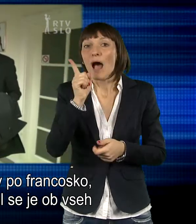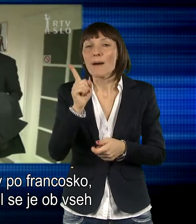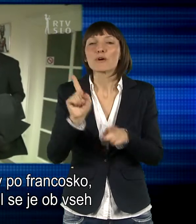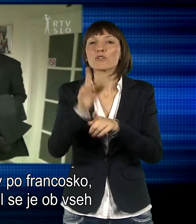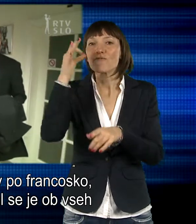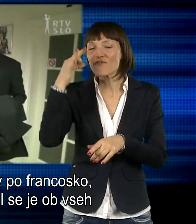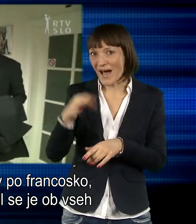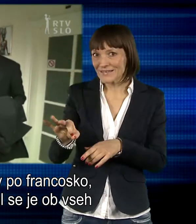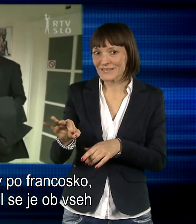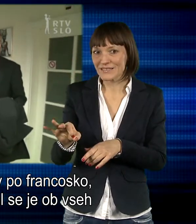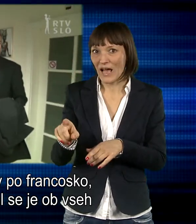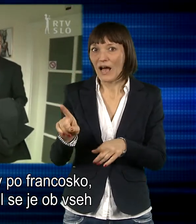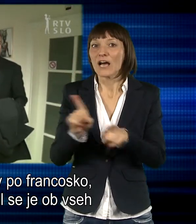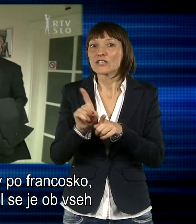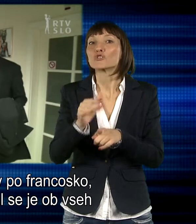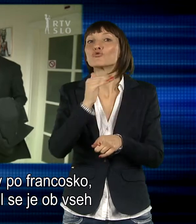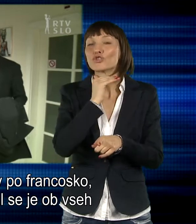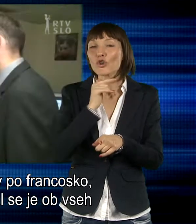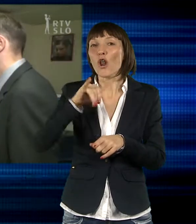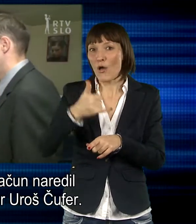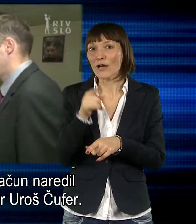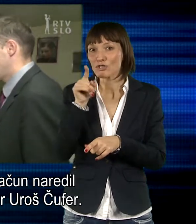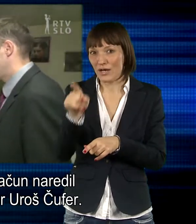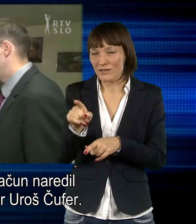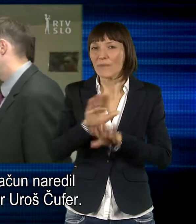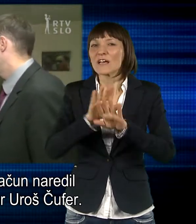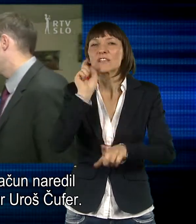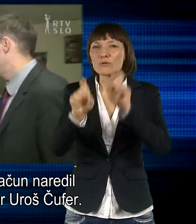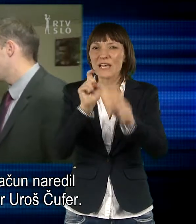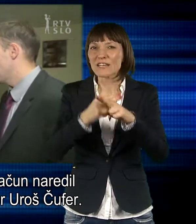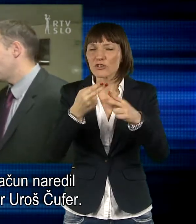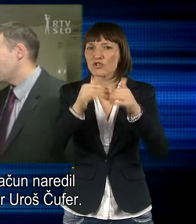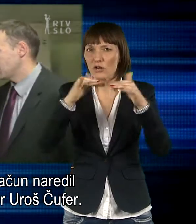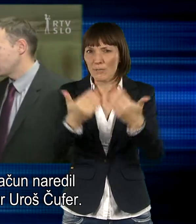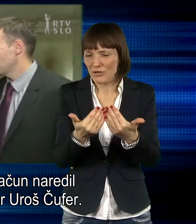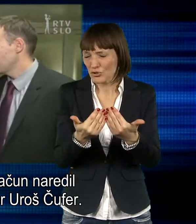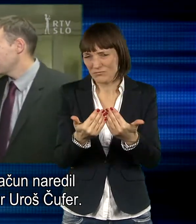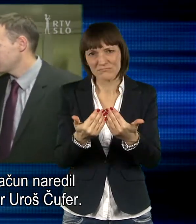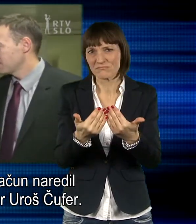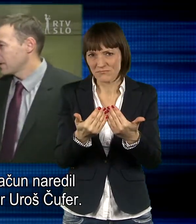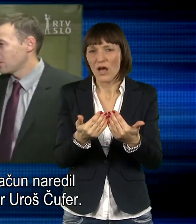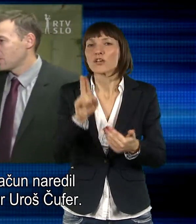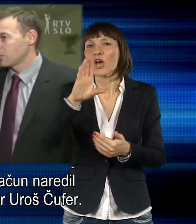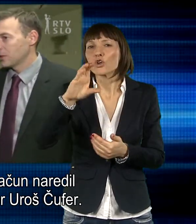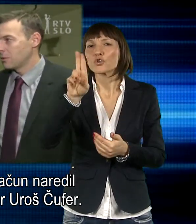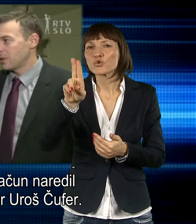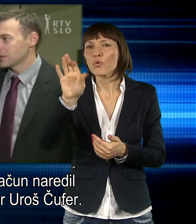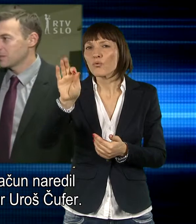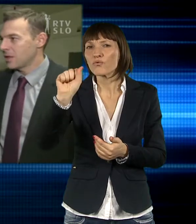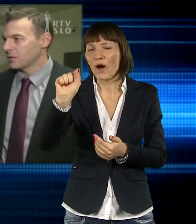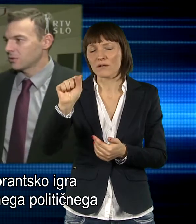po francosko, ker se je tudi šolal, se je ob vseh kritikah na proračun naredil Francoza minister Uroš